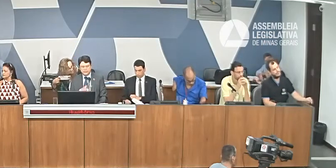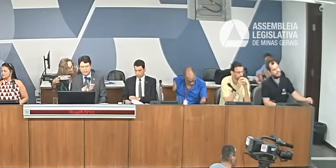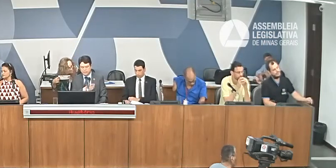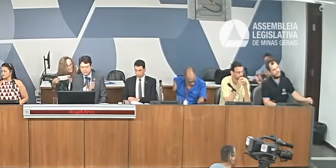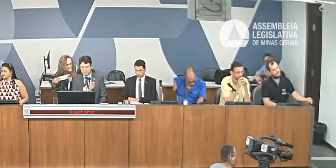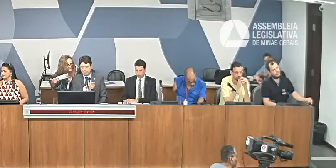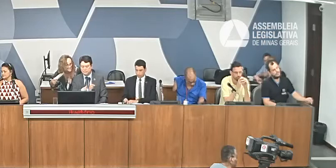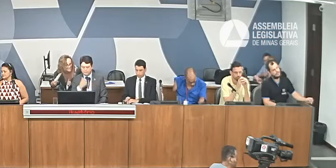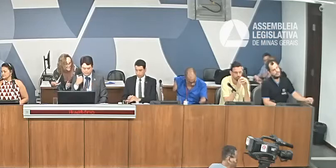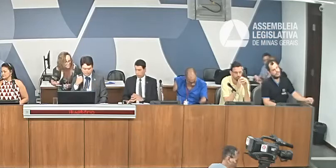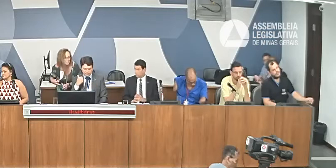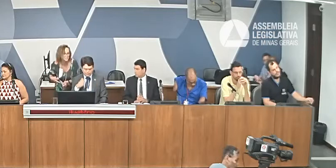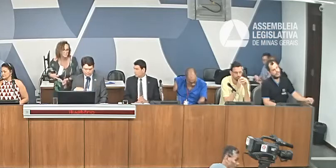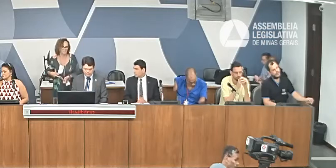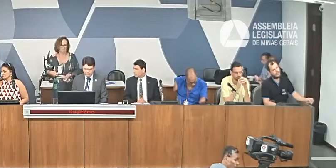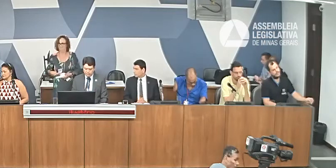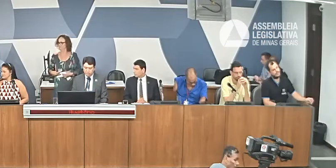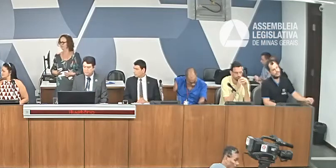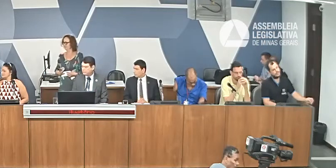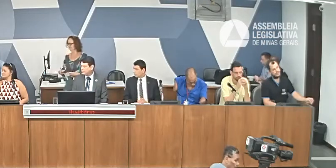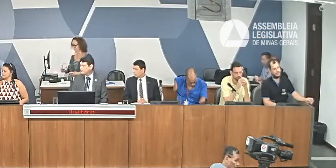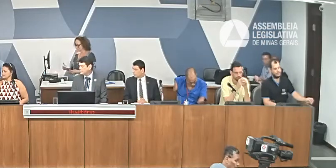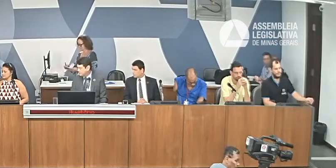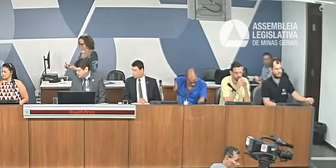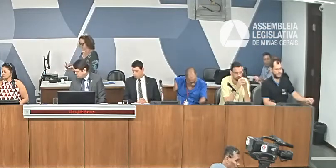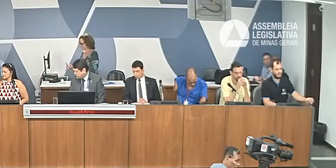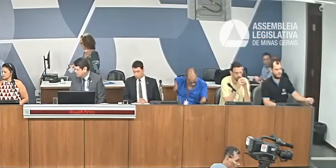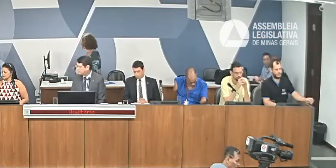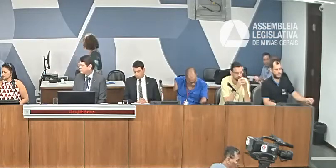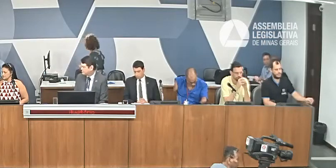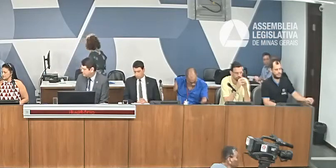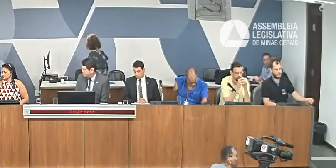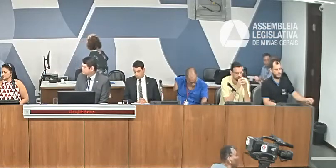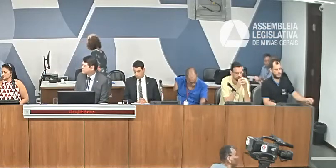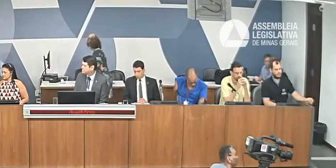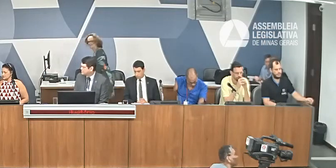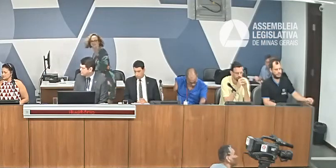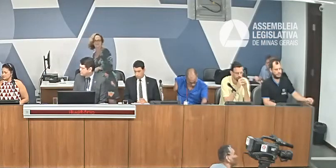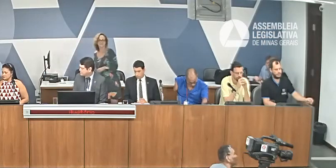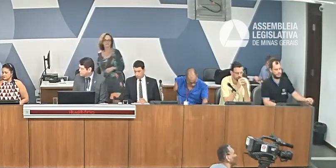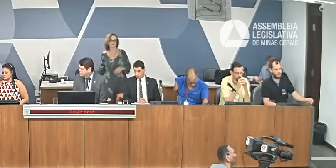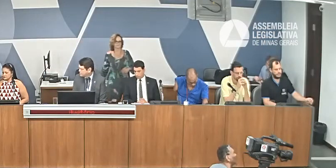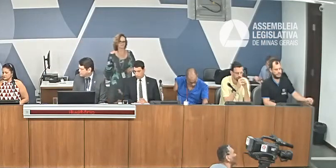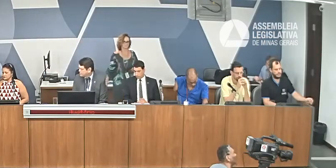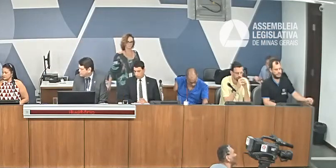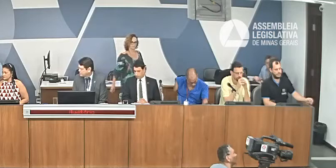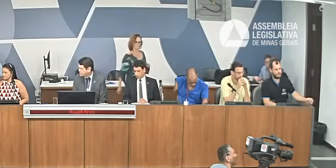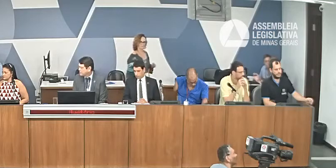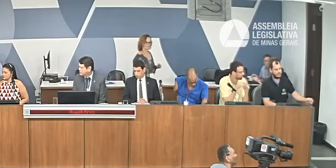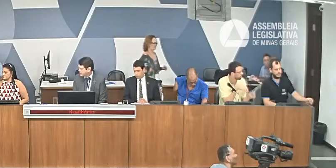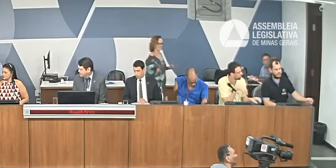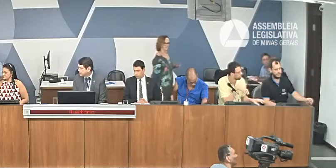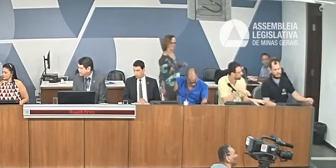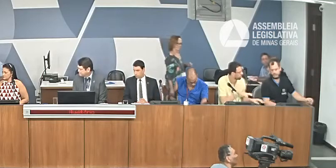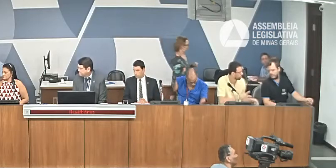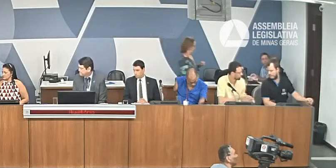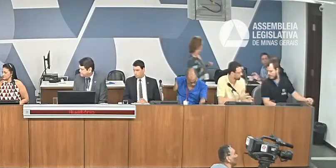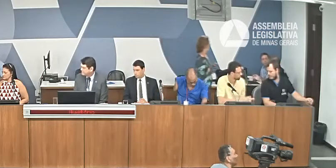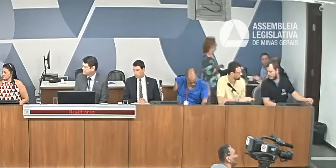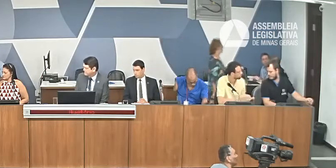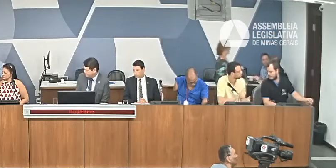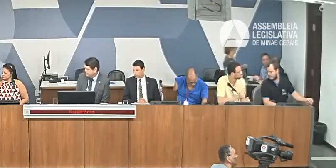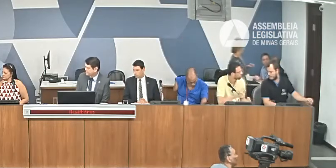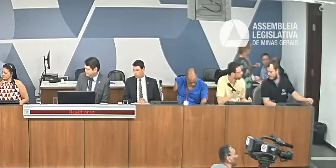iniciativa e pelo trabalho que você vem fazendo aqui na casa nesse sentido e dizer que o nosso mandato também está